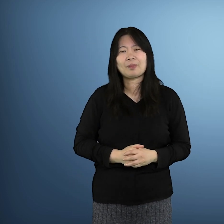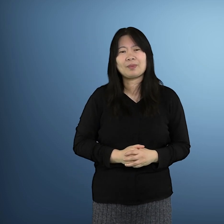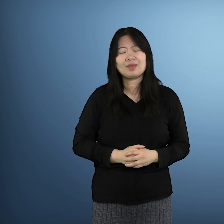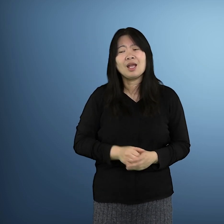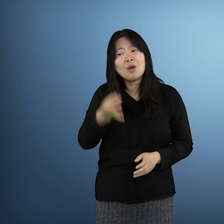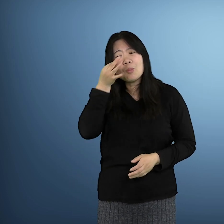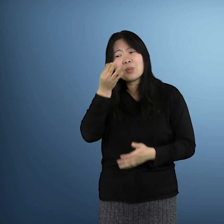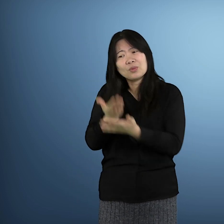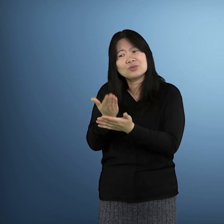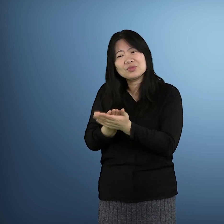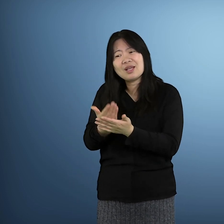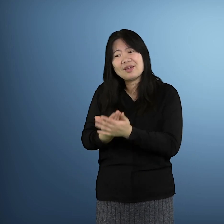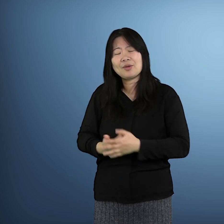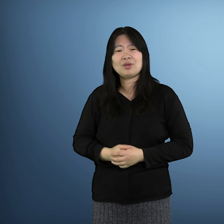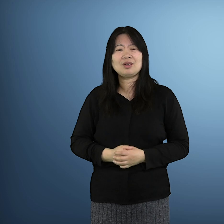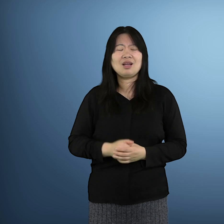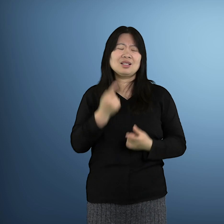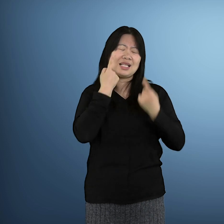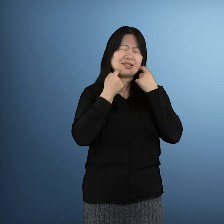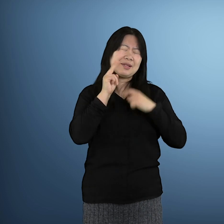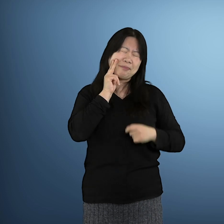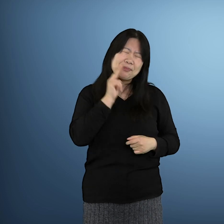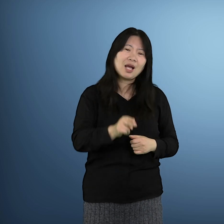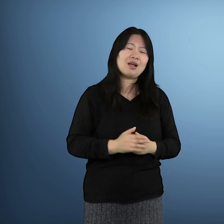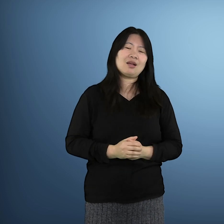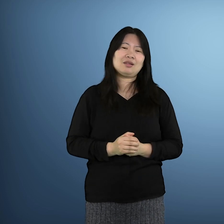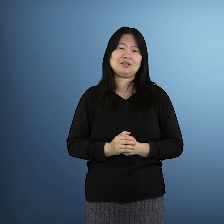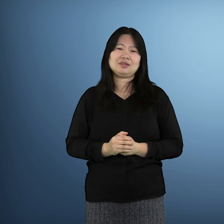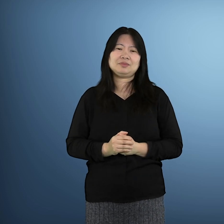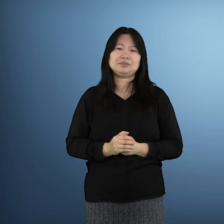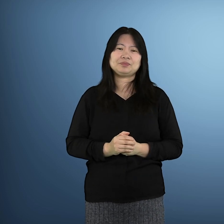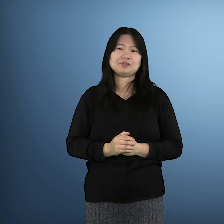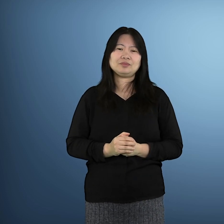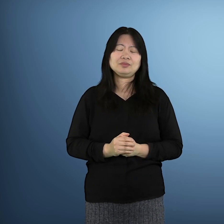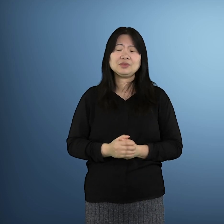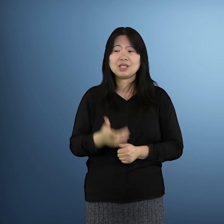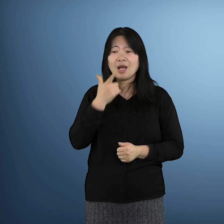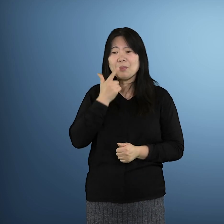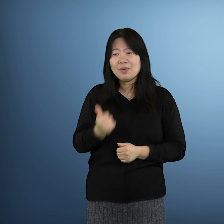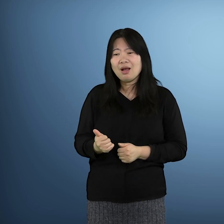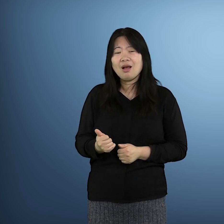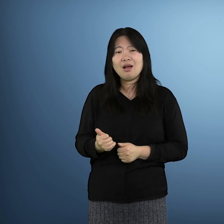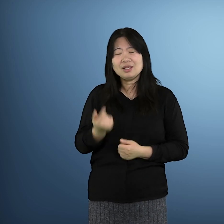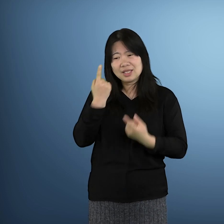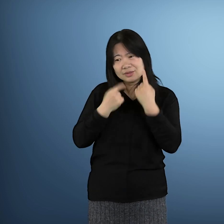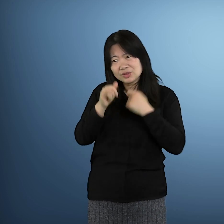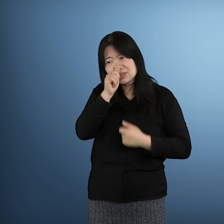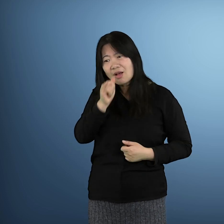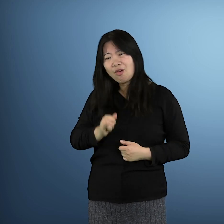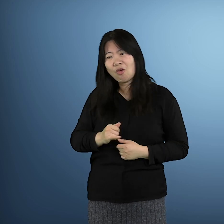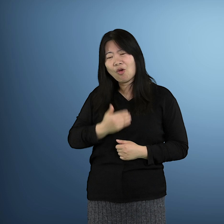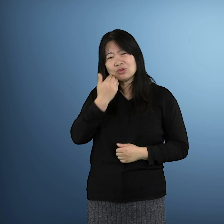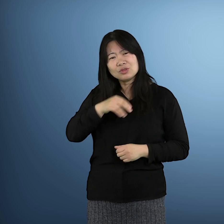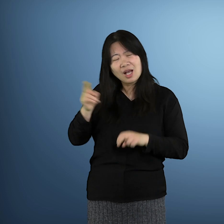어디 좀 봐요. 상처가 심해요. 이거 아빠 어디 다치거나 누가 때린